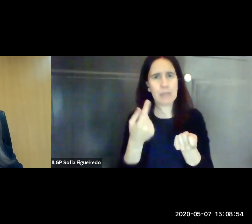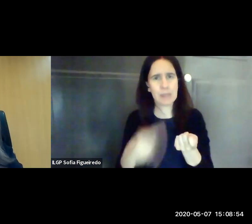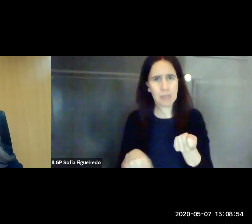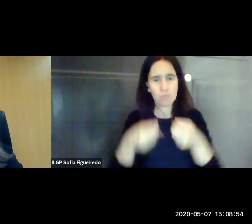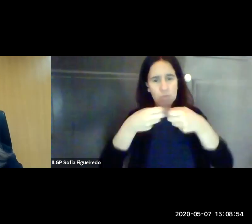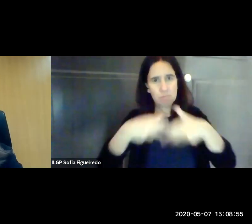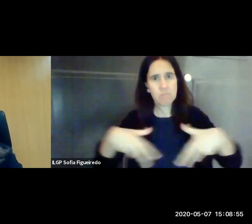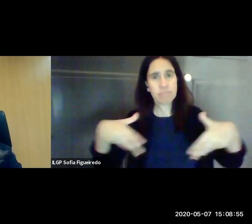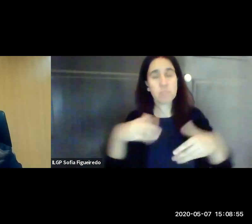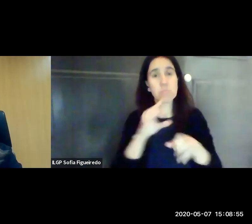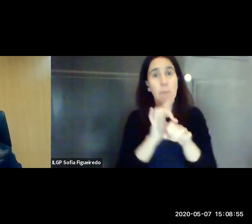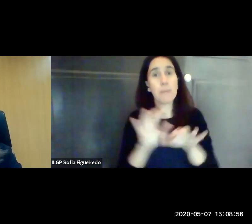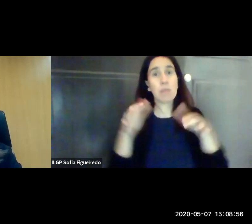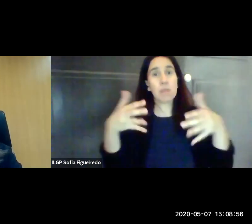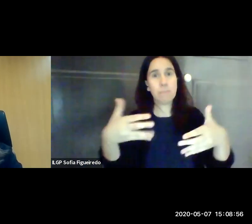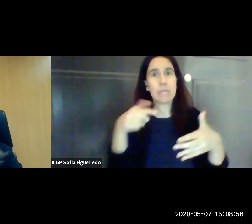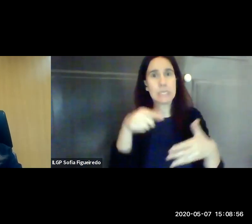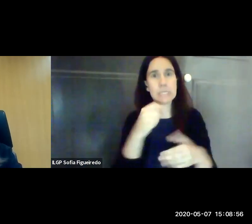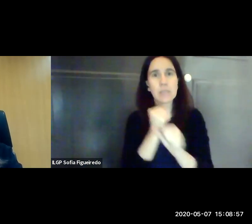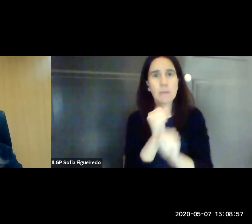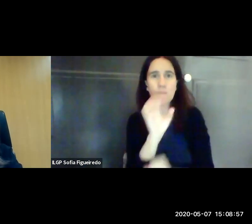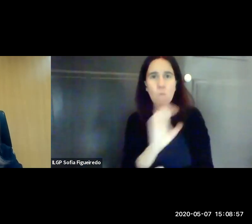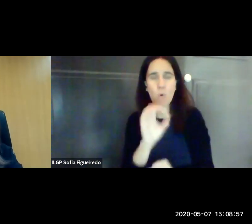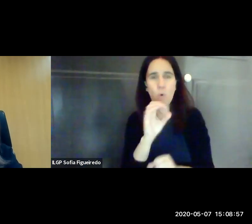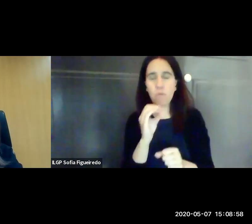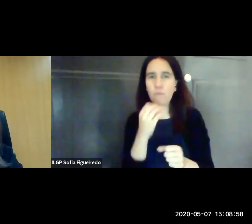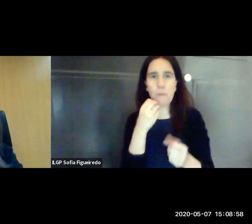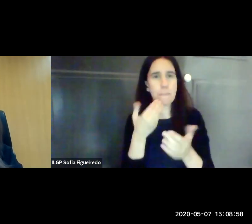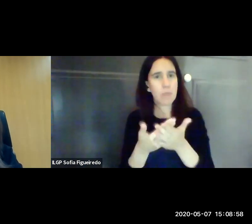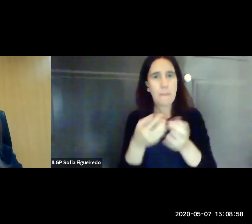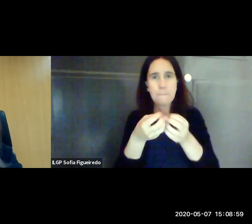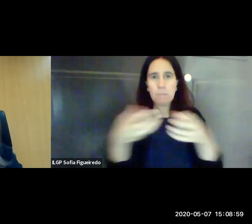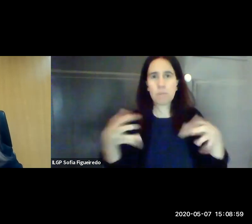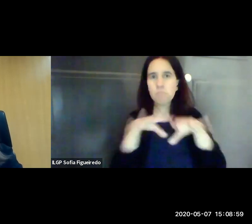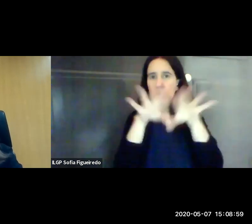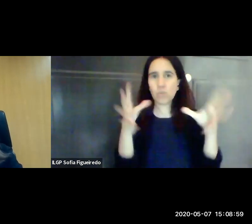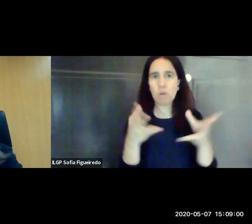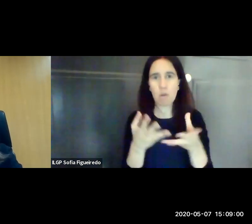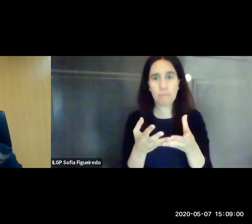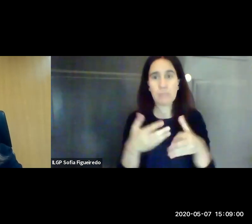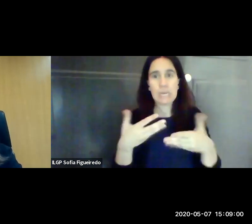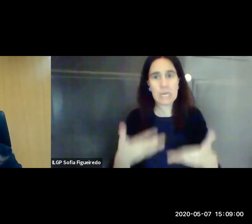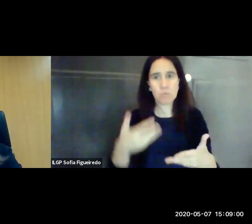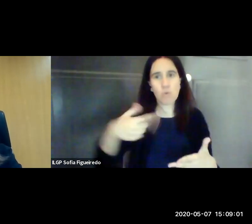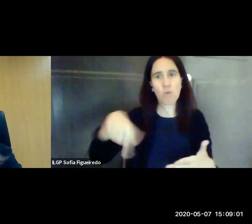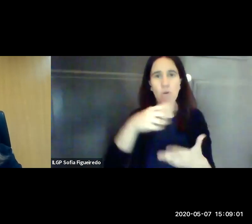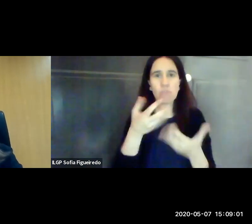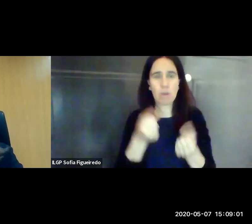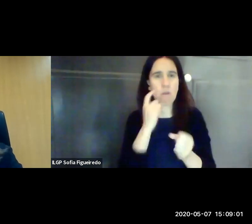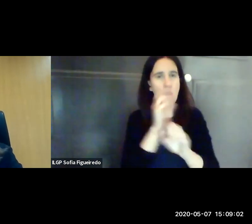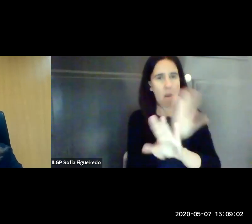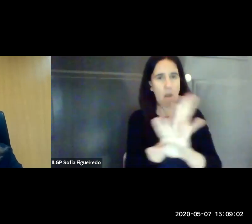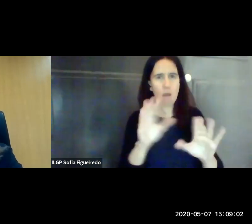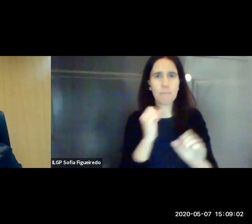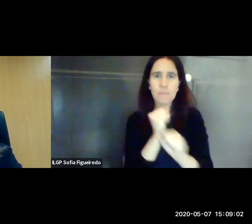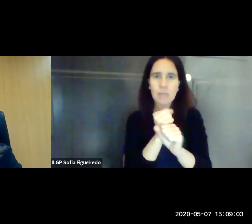pandemia, obviamente que este modo de trabalho disparou de forma generalizada e neste momento muitos de nós estamos em teletrabalho e